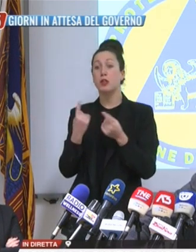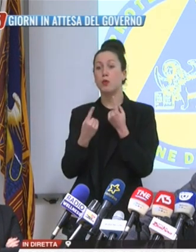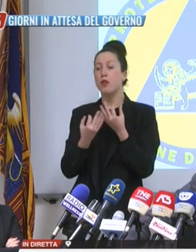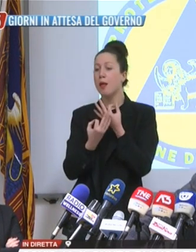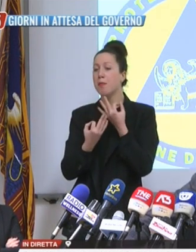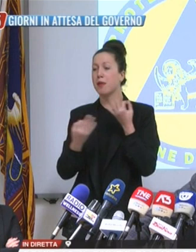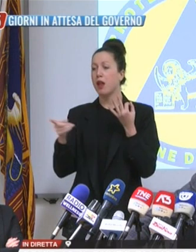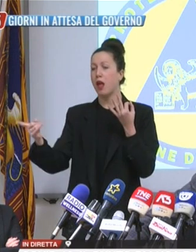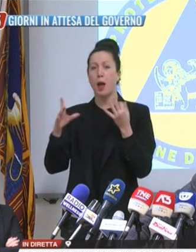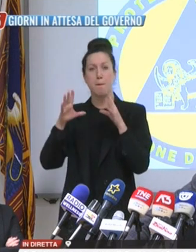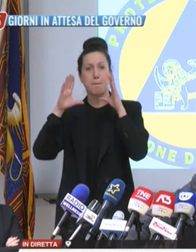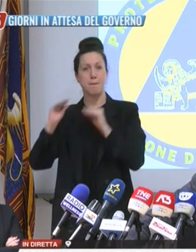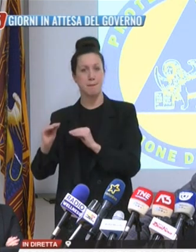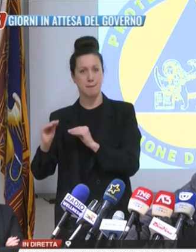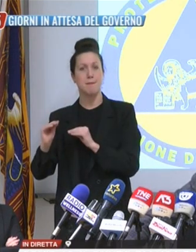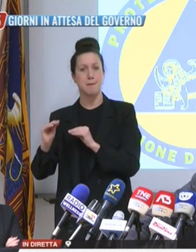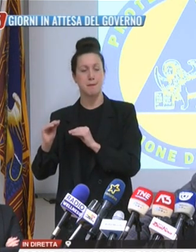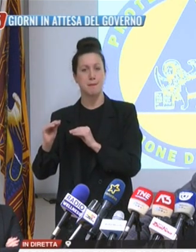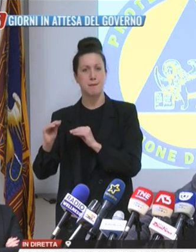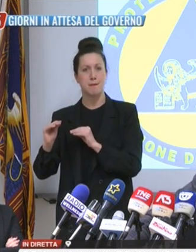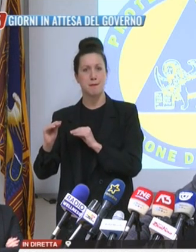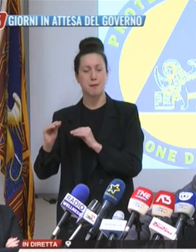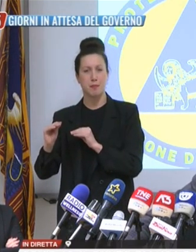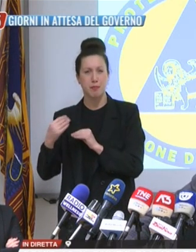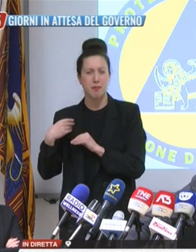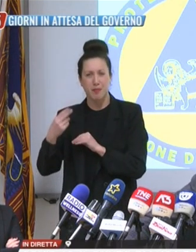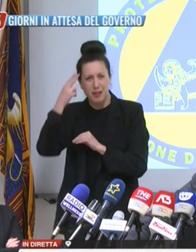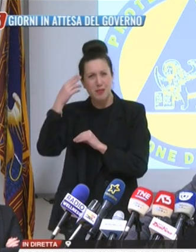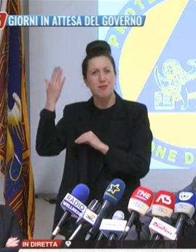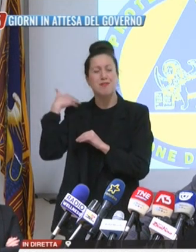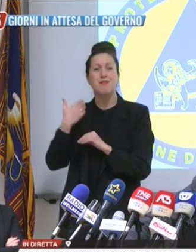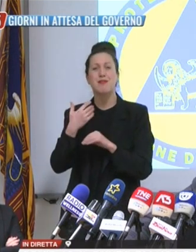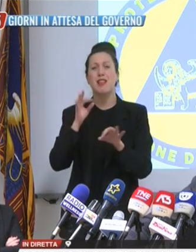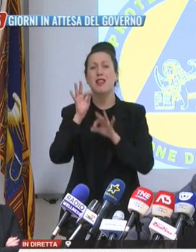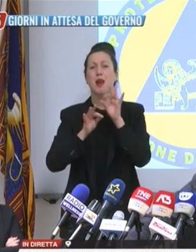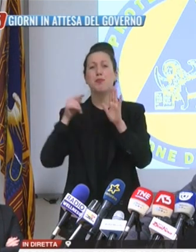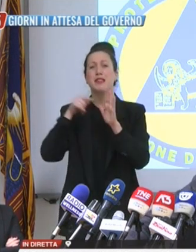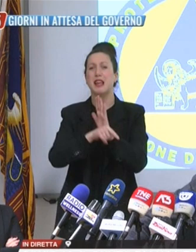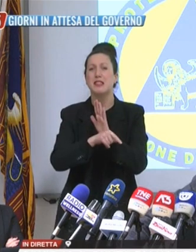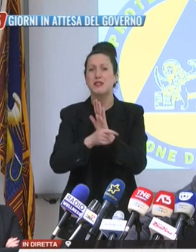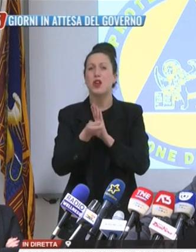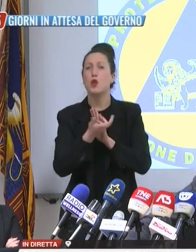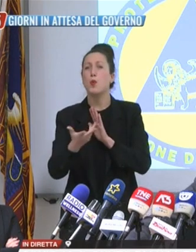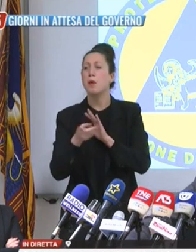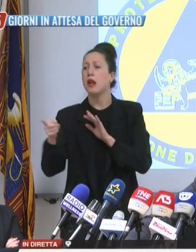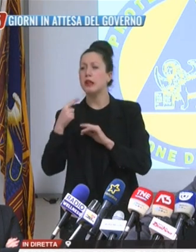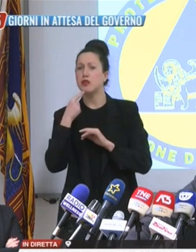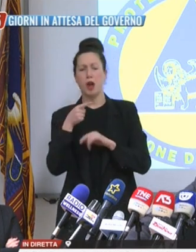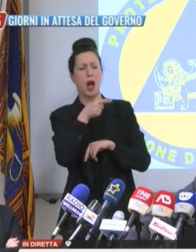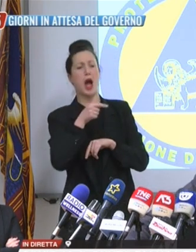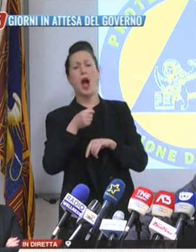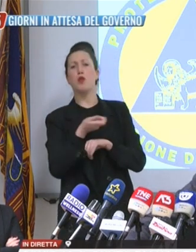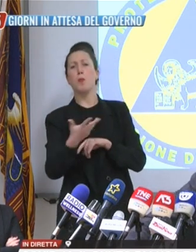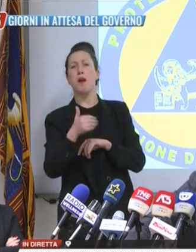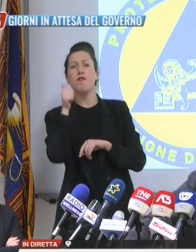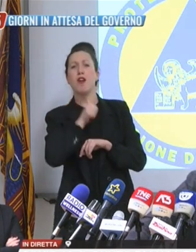addirittura fatto balenare l'idea che morissero le persone in virtù di quei numeri taroccati che evitavano la zona arancione o rossa e